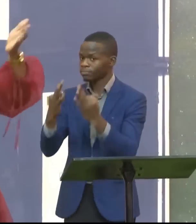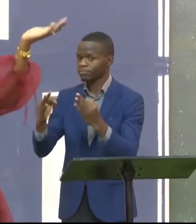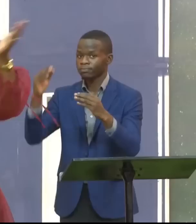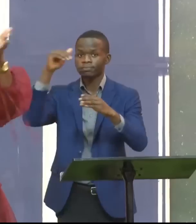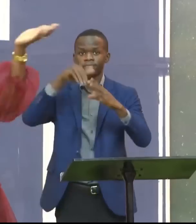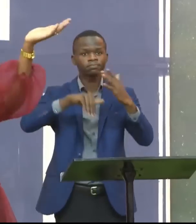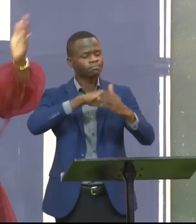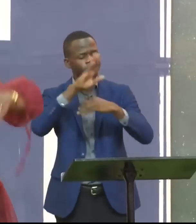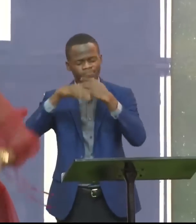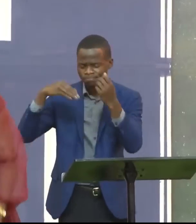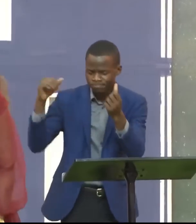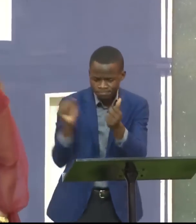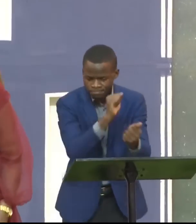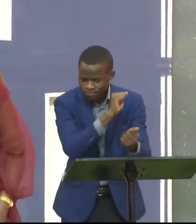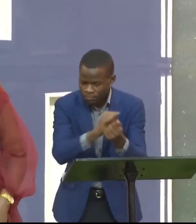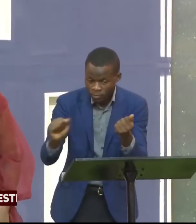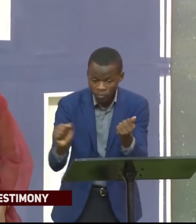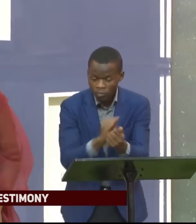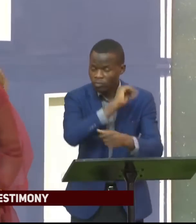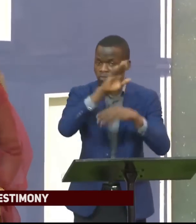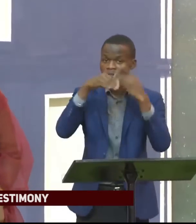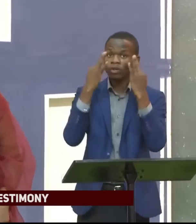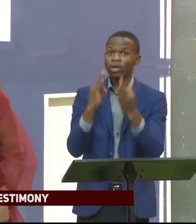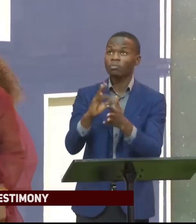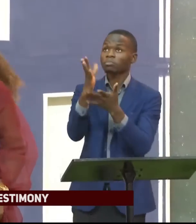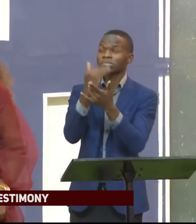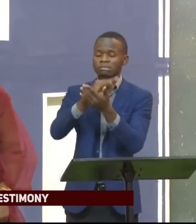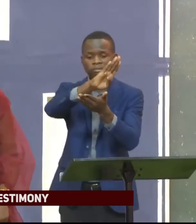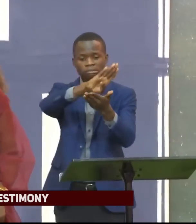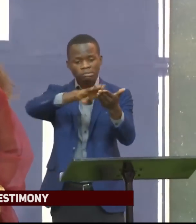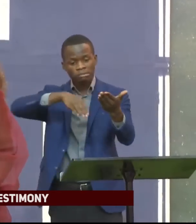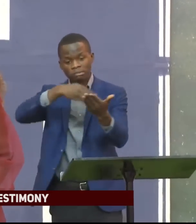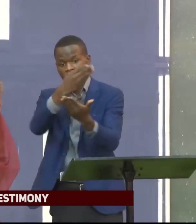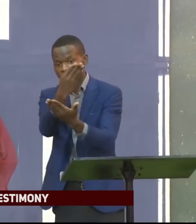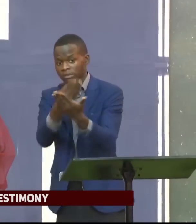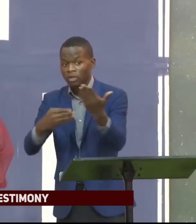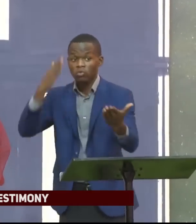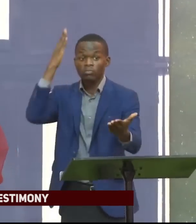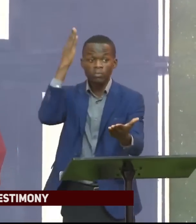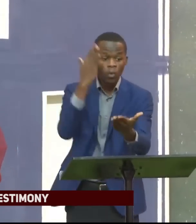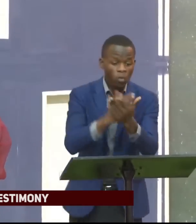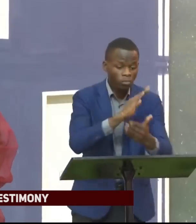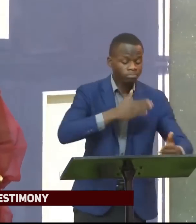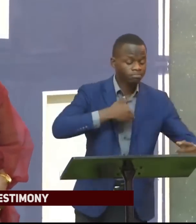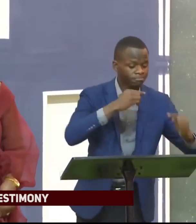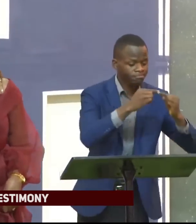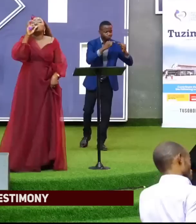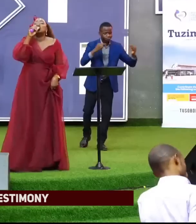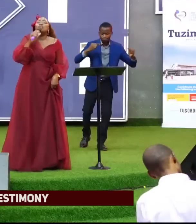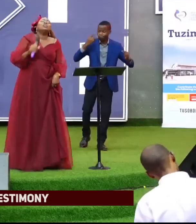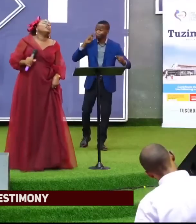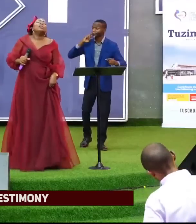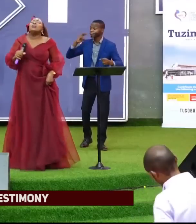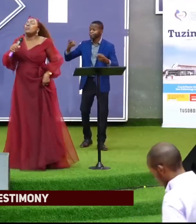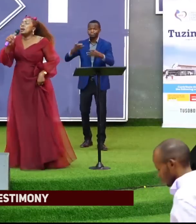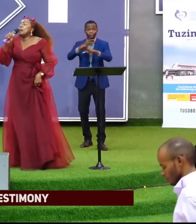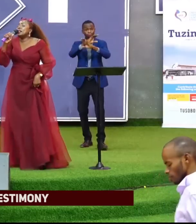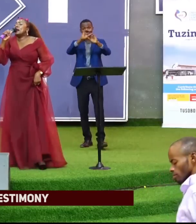Oli nyombe Yasaya Senjazi Oli chitane Chizikiri zama bange ne